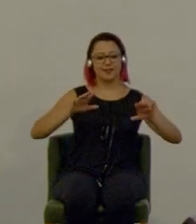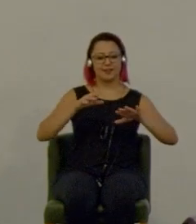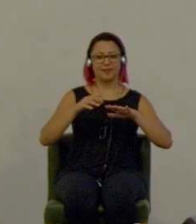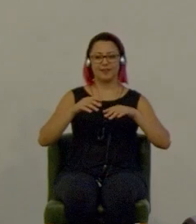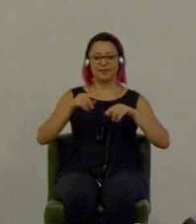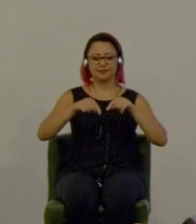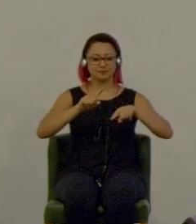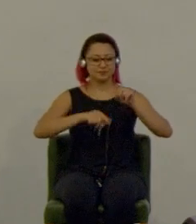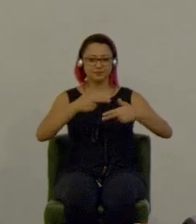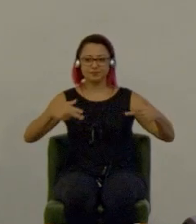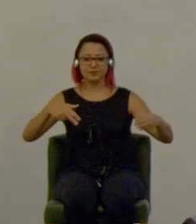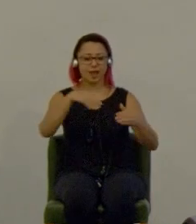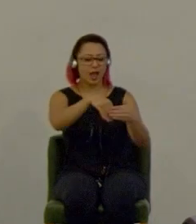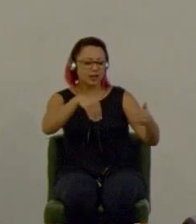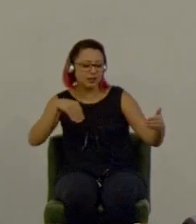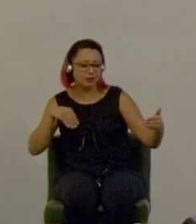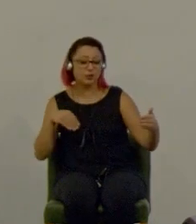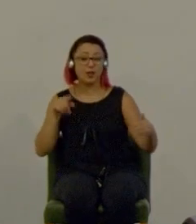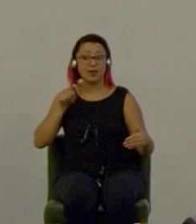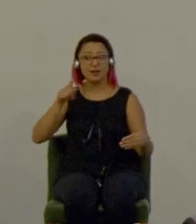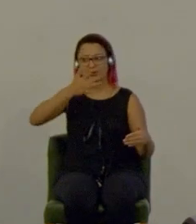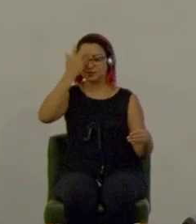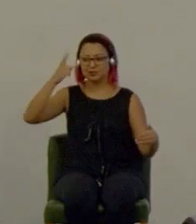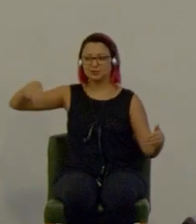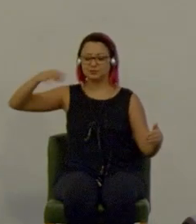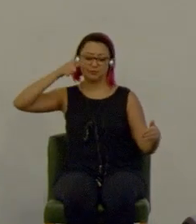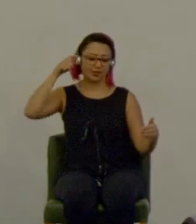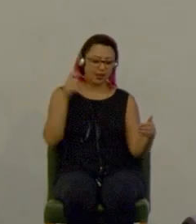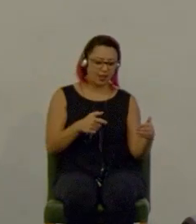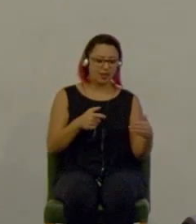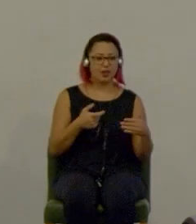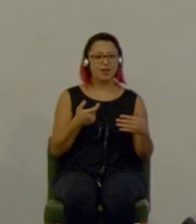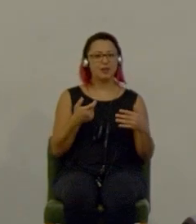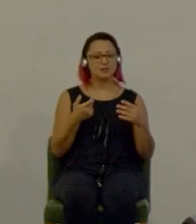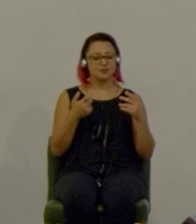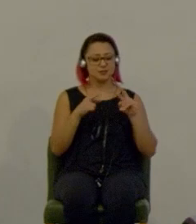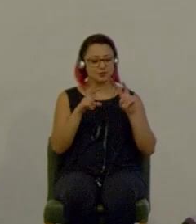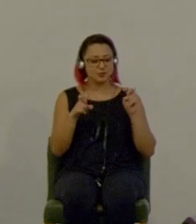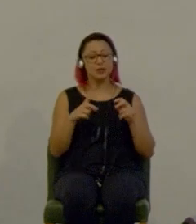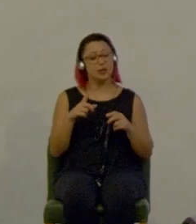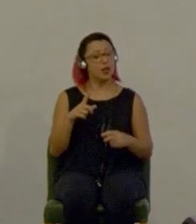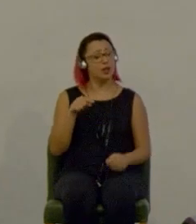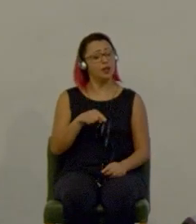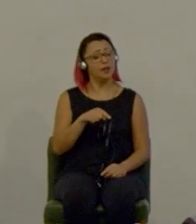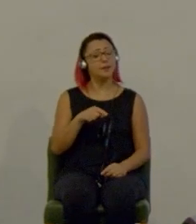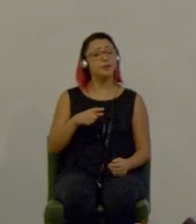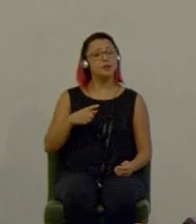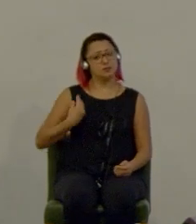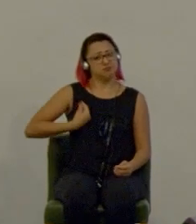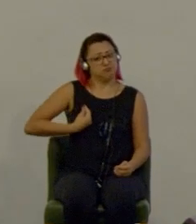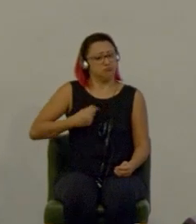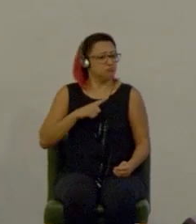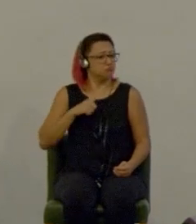intérêt tellement profond pour la matérialité de nos